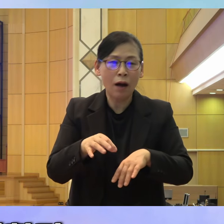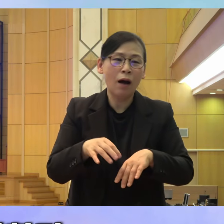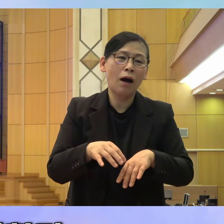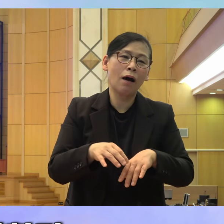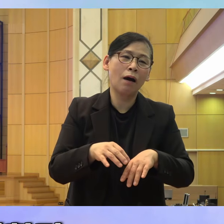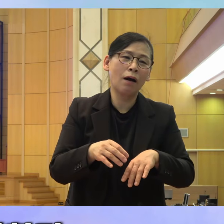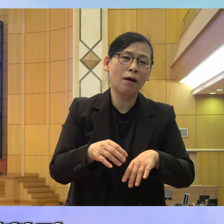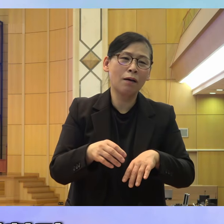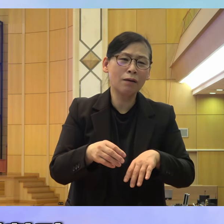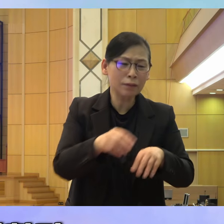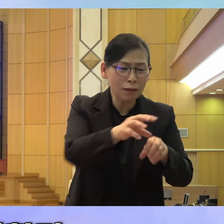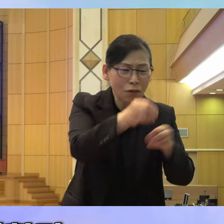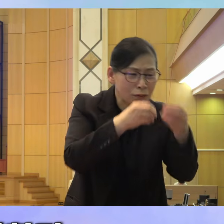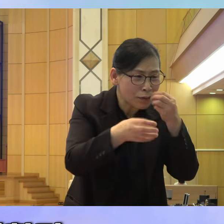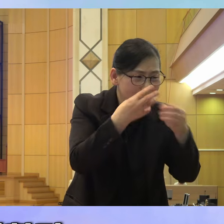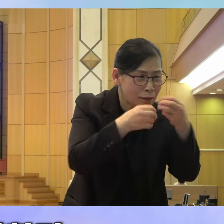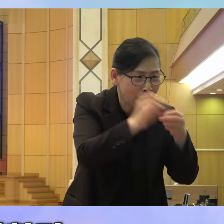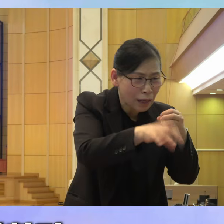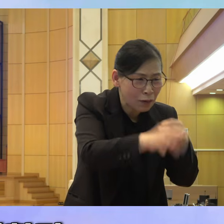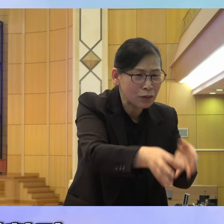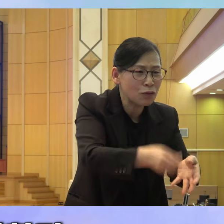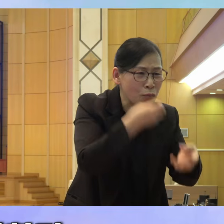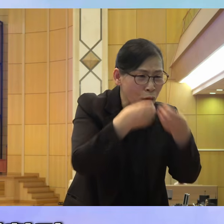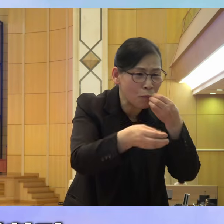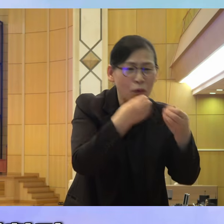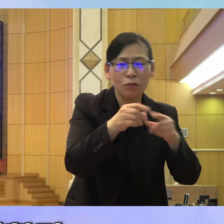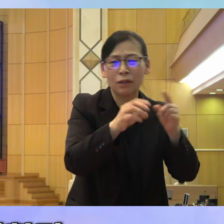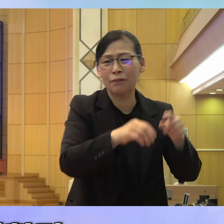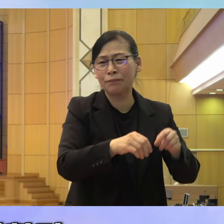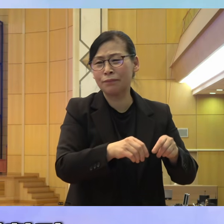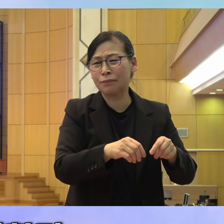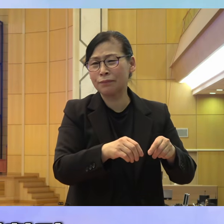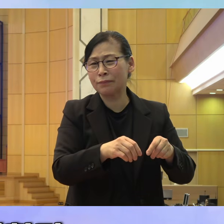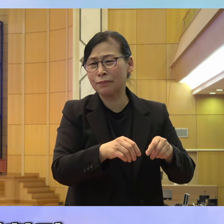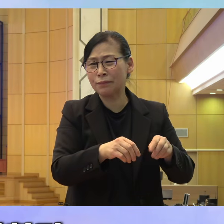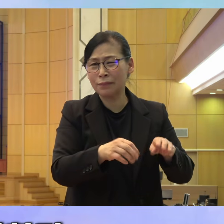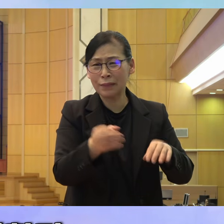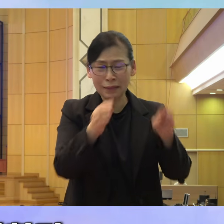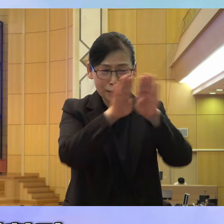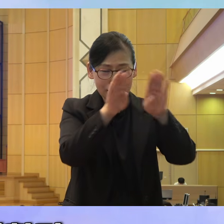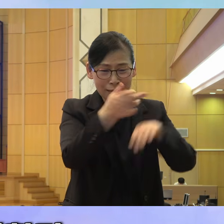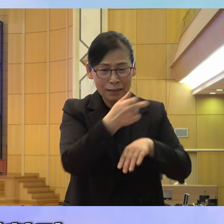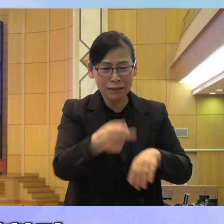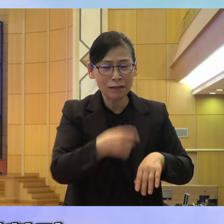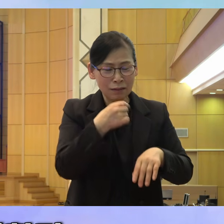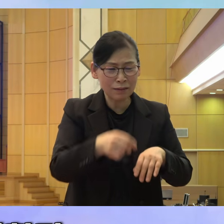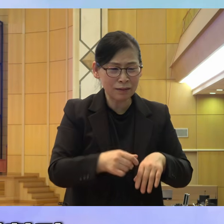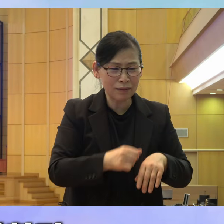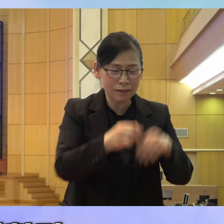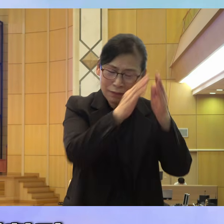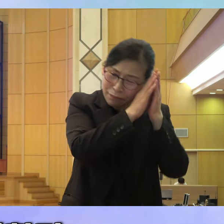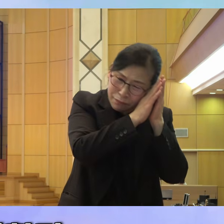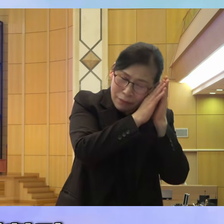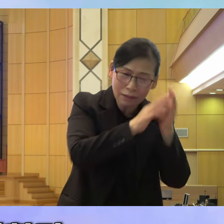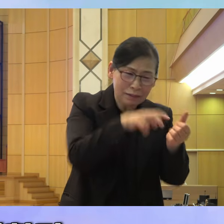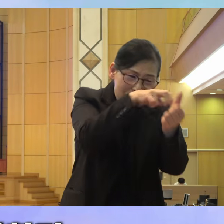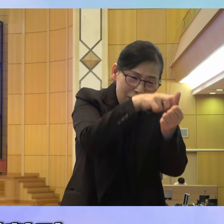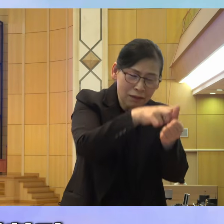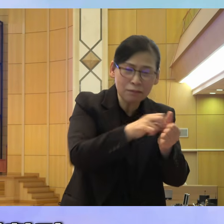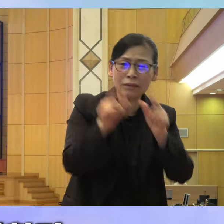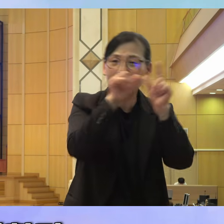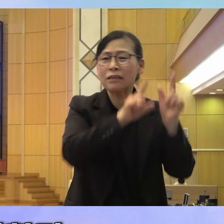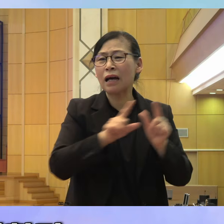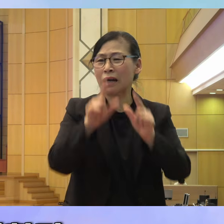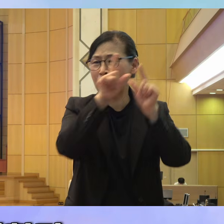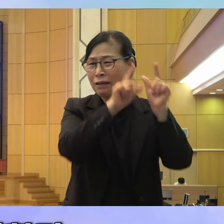거예요. 그러니까 부잣집 대문에 가서 그냥 대문가에서 나름대로 거처를 삼고 그냥